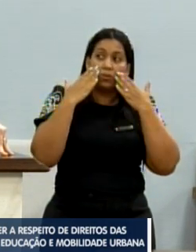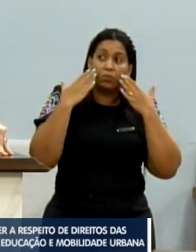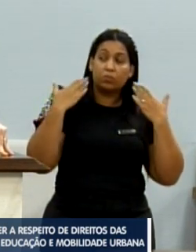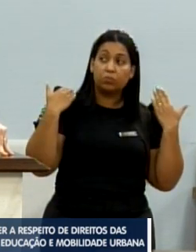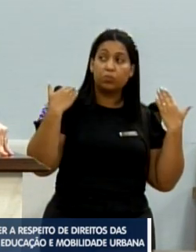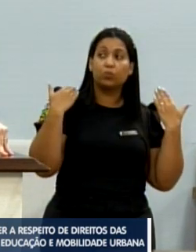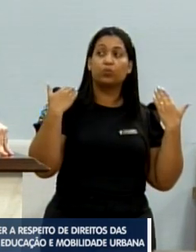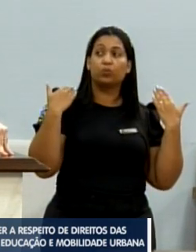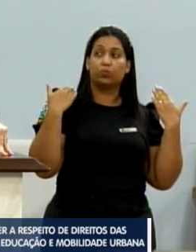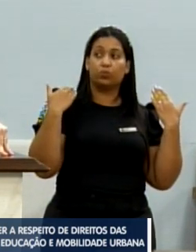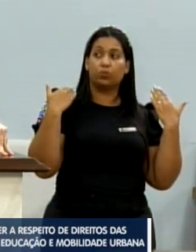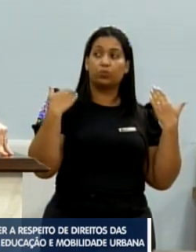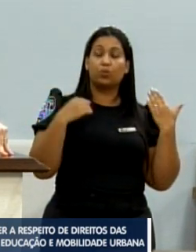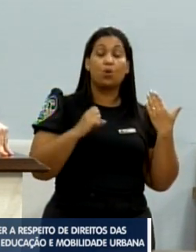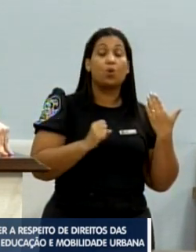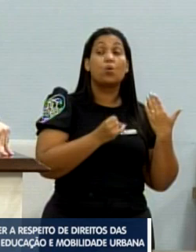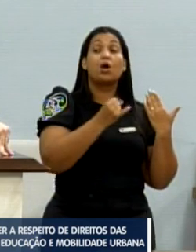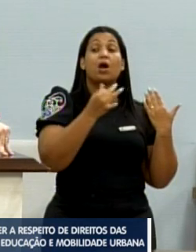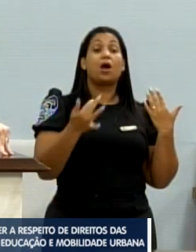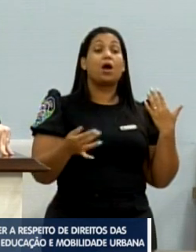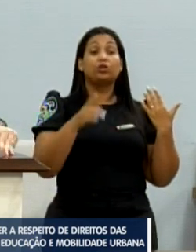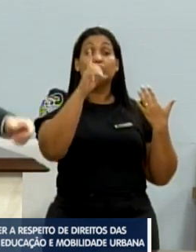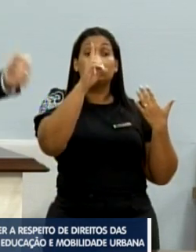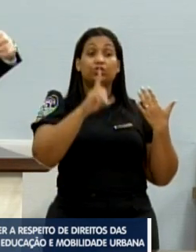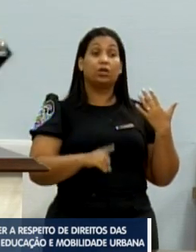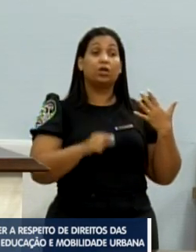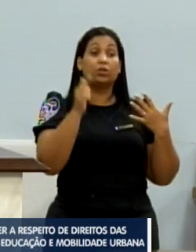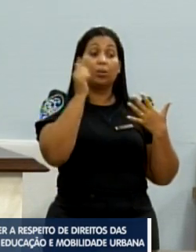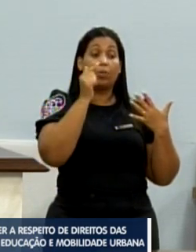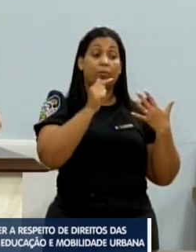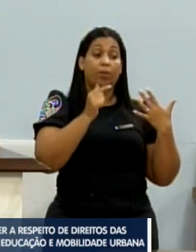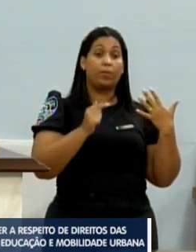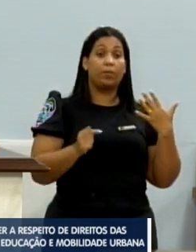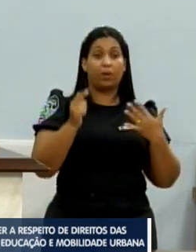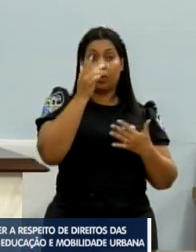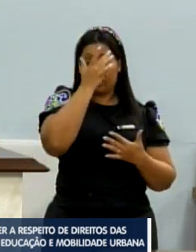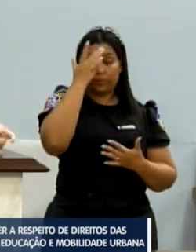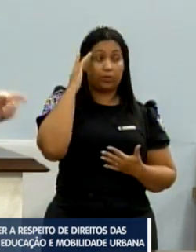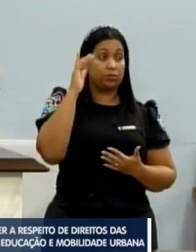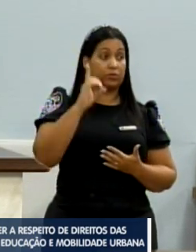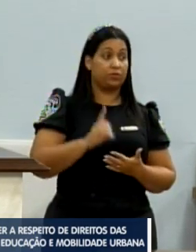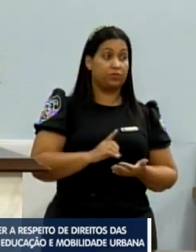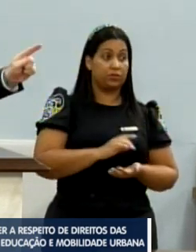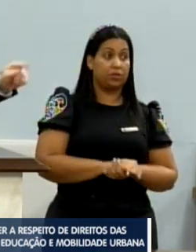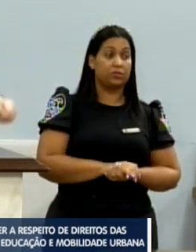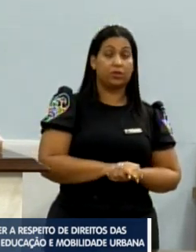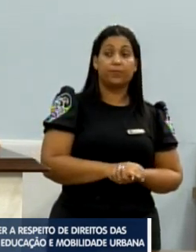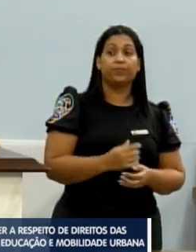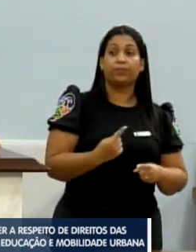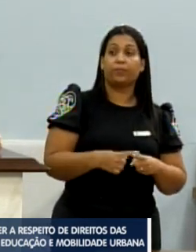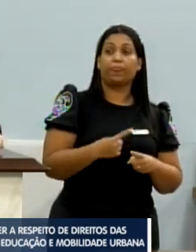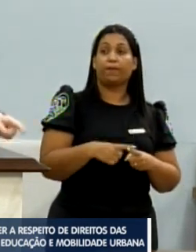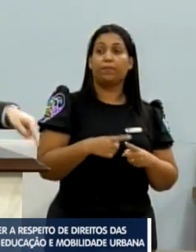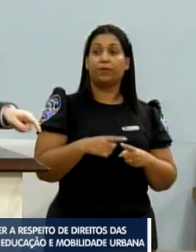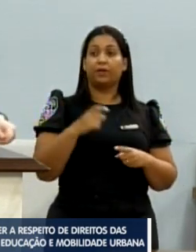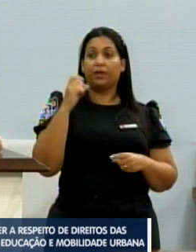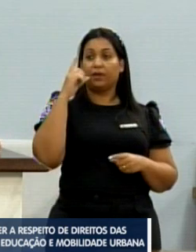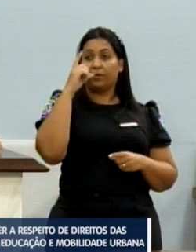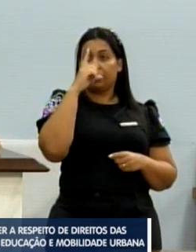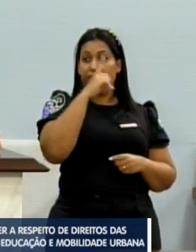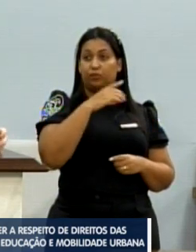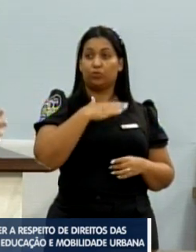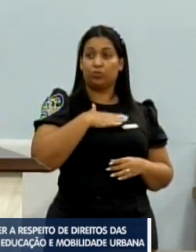ponta da língua quais são os direitos dessas pessoas, para as próprias pessoas saberem, porque não é difícil, no